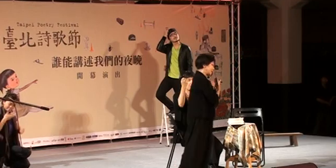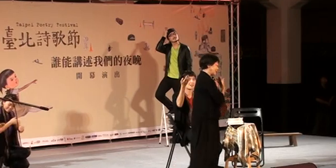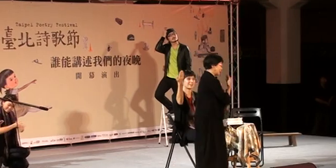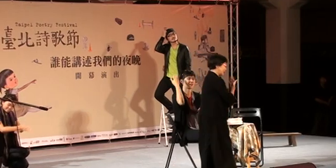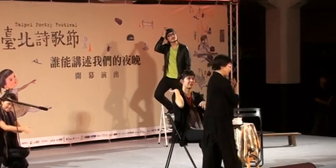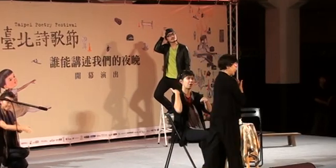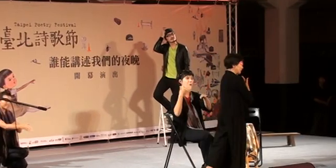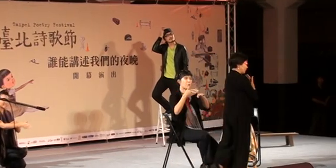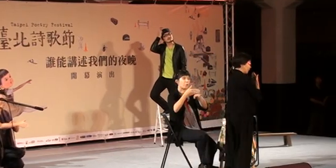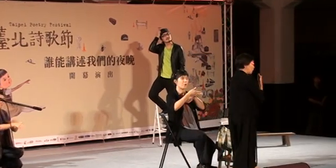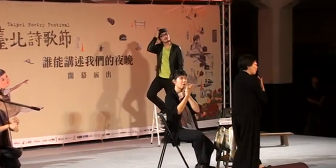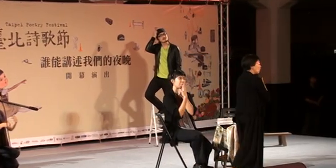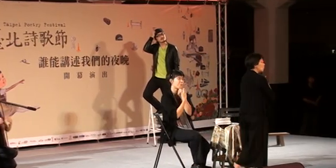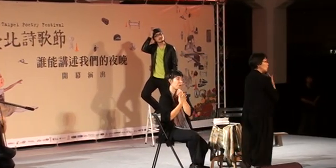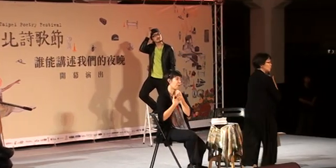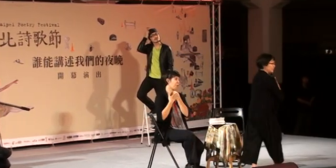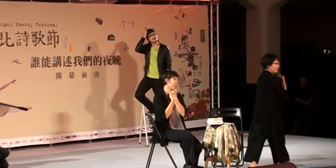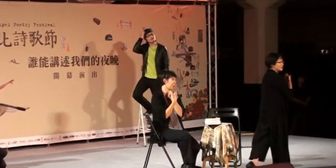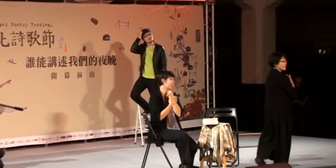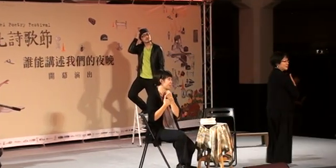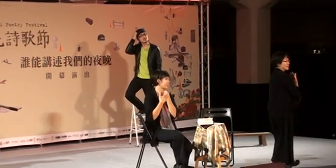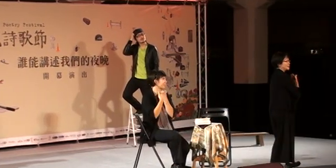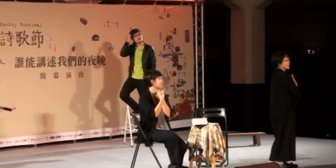曾经无限珍惜，